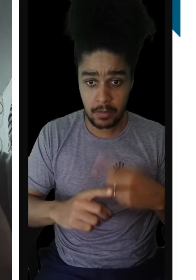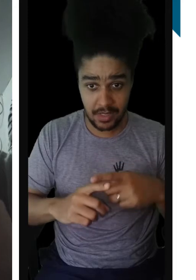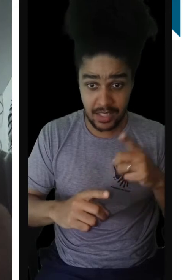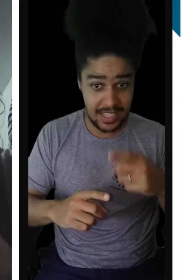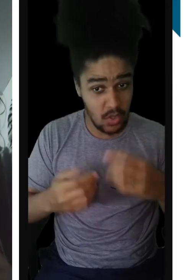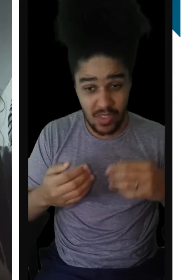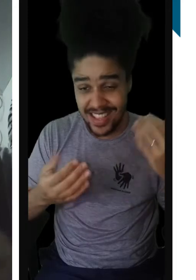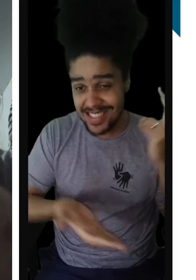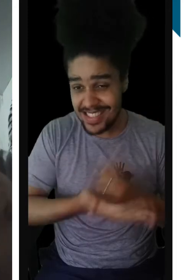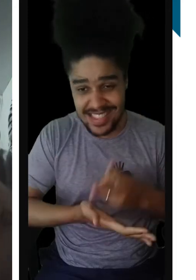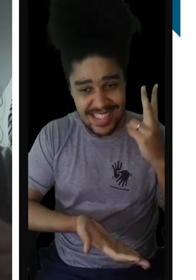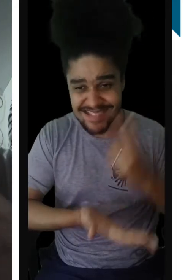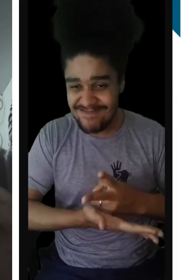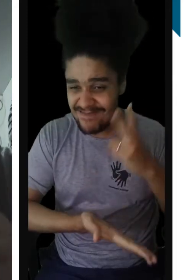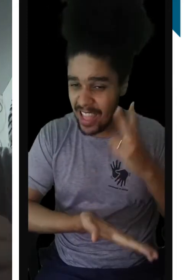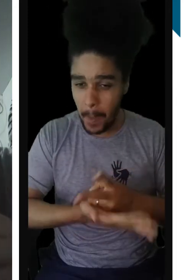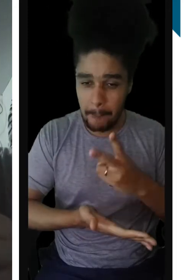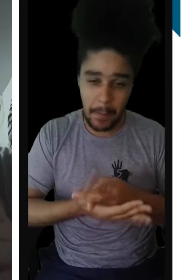Isso despenca